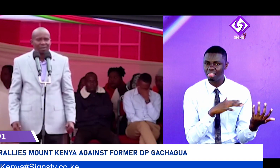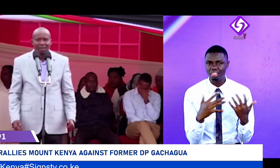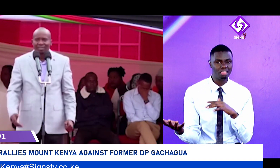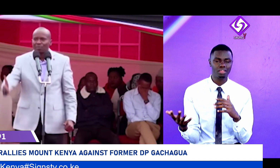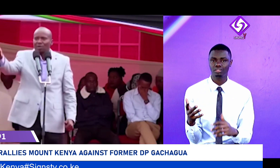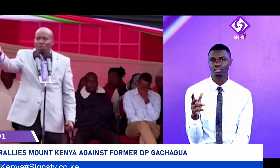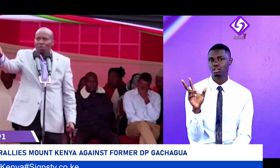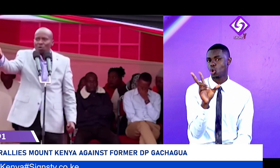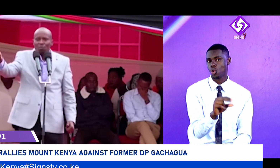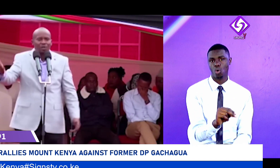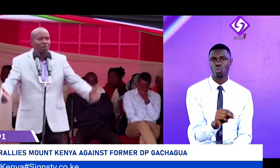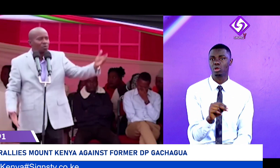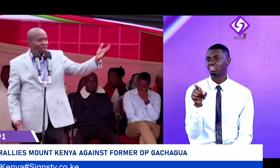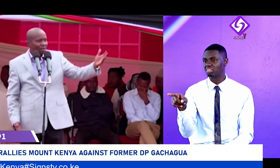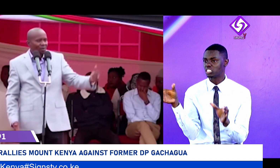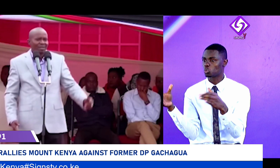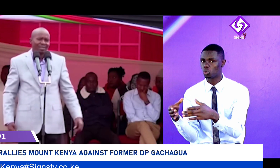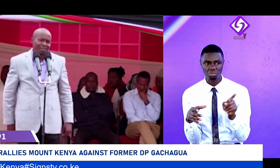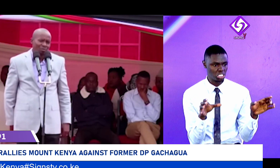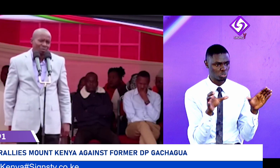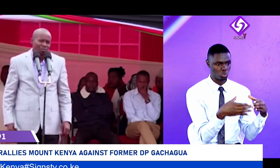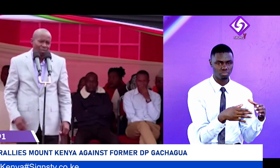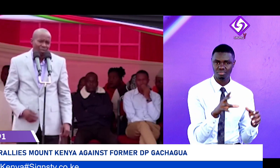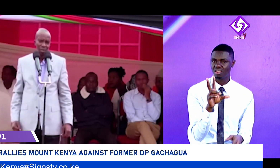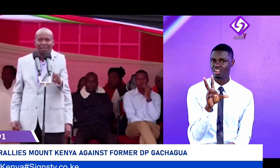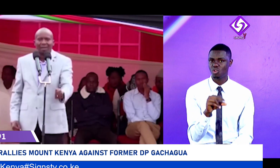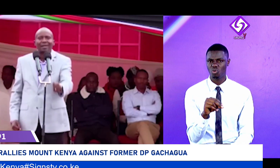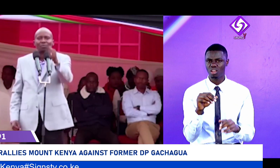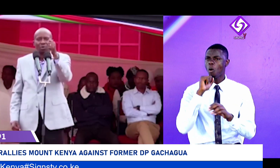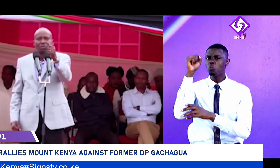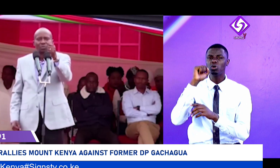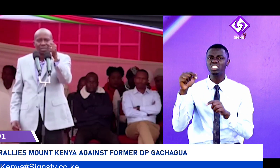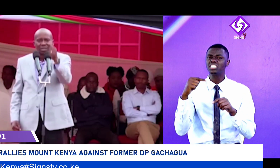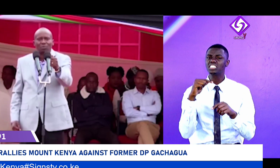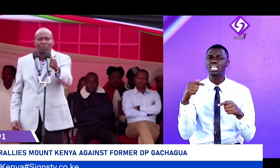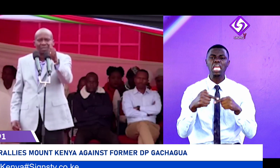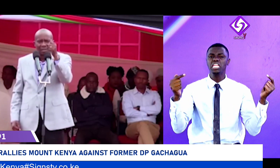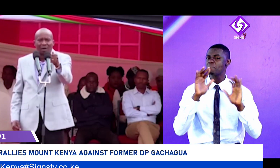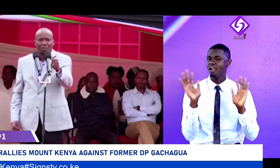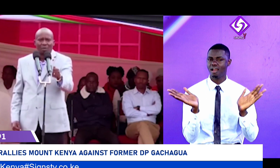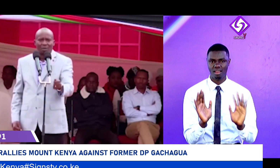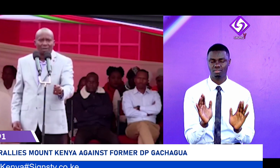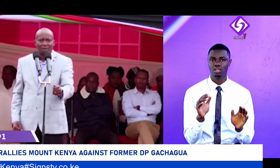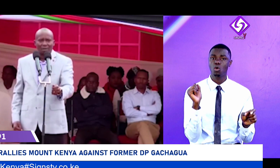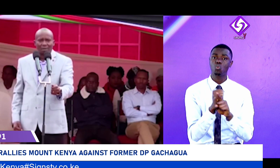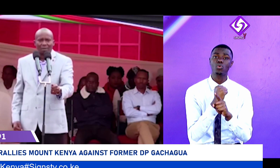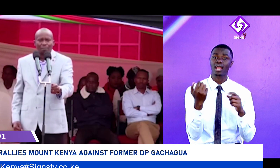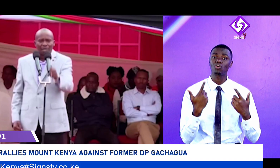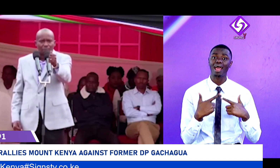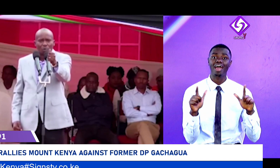wenyewe, ati mrengo huu, mrengo ule. Kwani siasa ni uadui. And I want to say we will not allow people